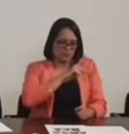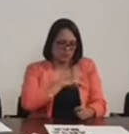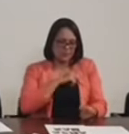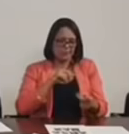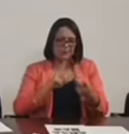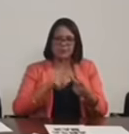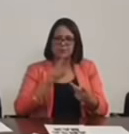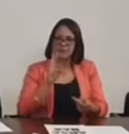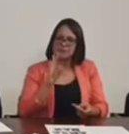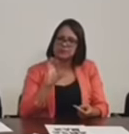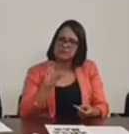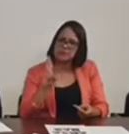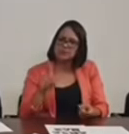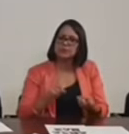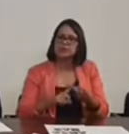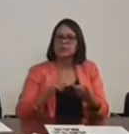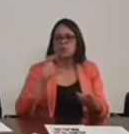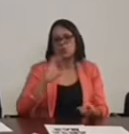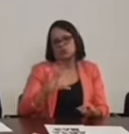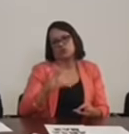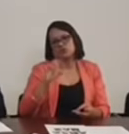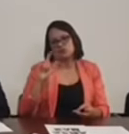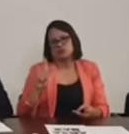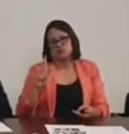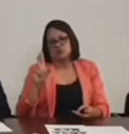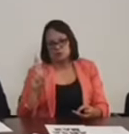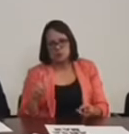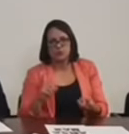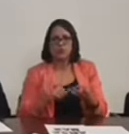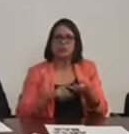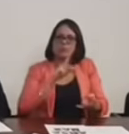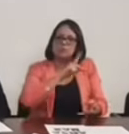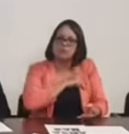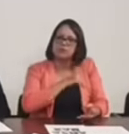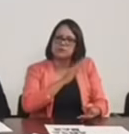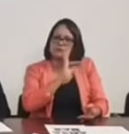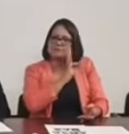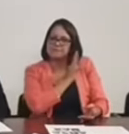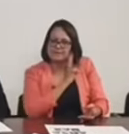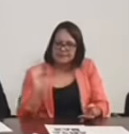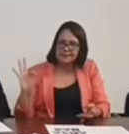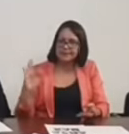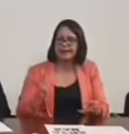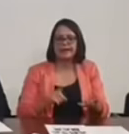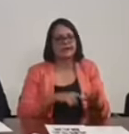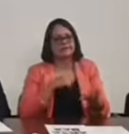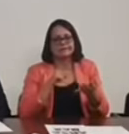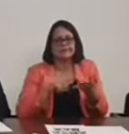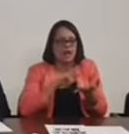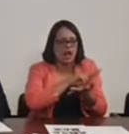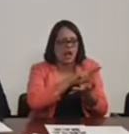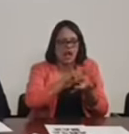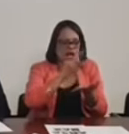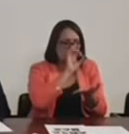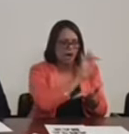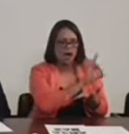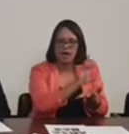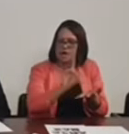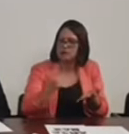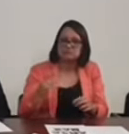TCU, a Controladoria Geral da União, a Polícia Federal, todos esses órgãos não